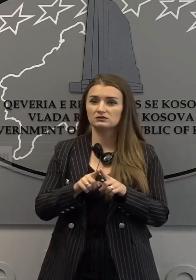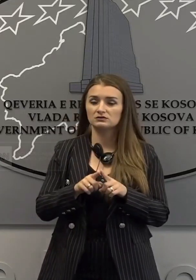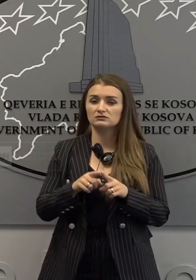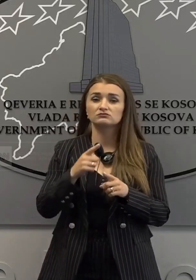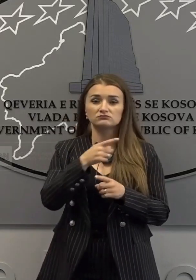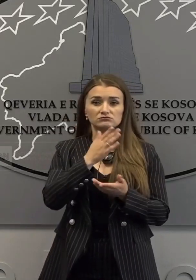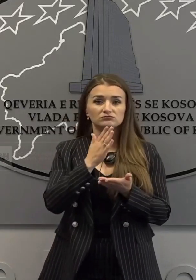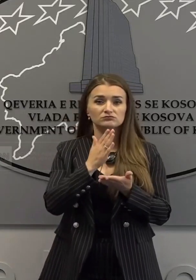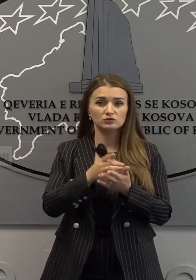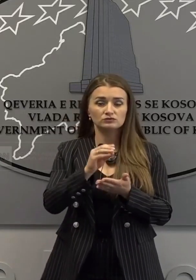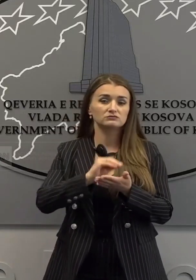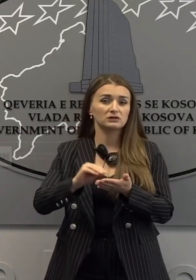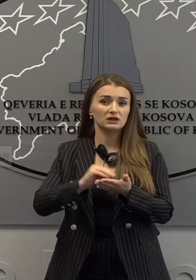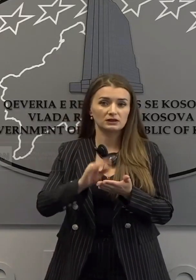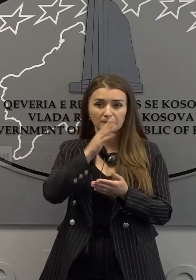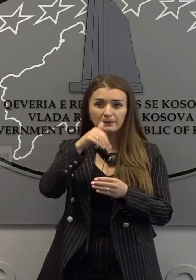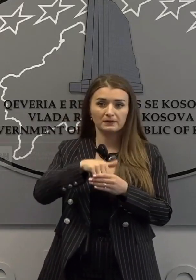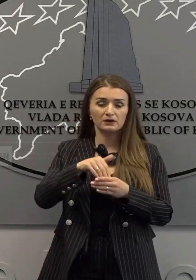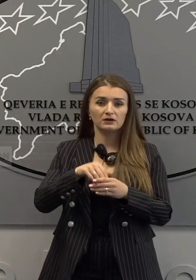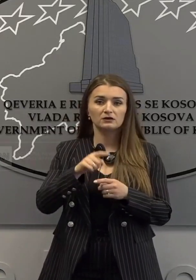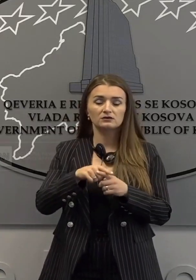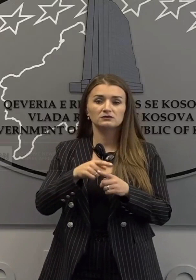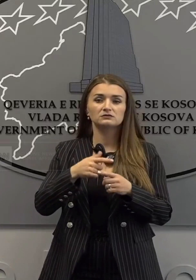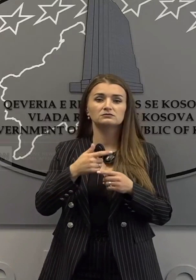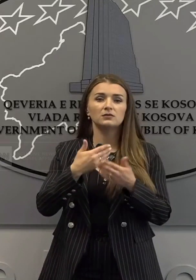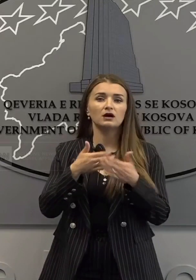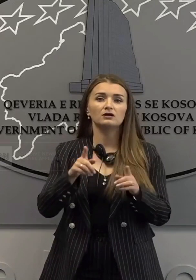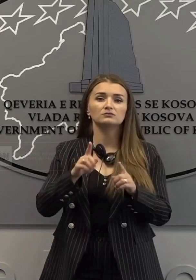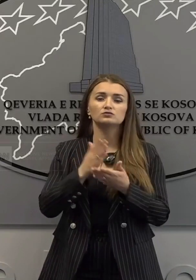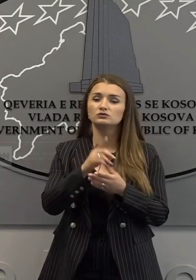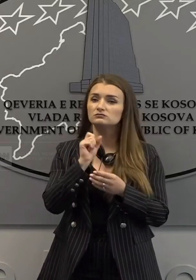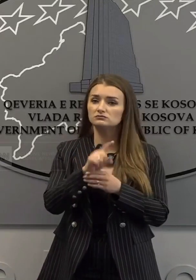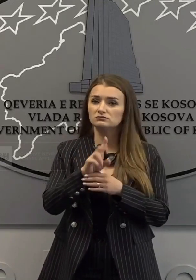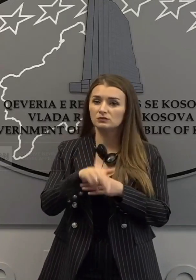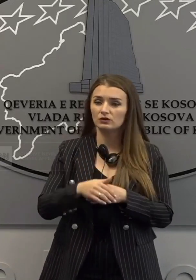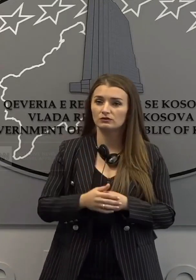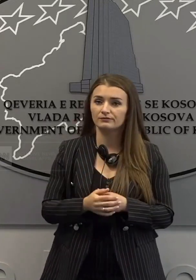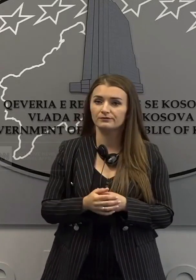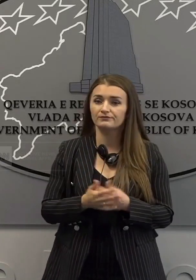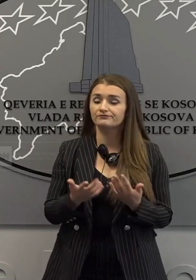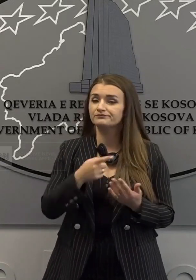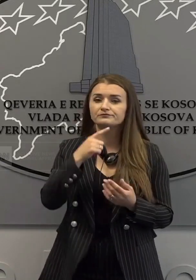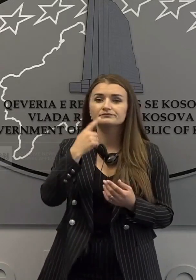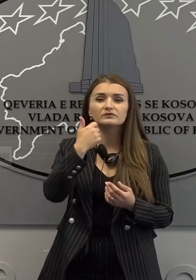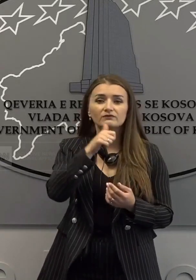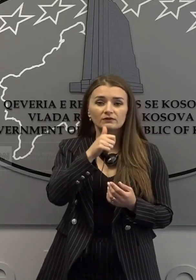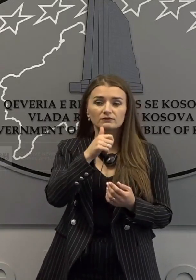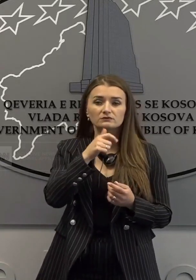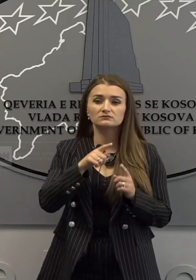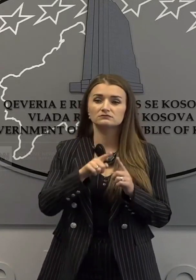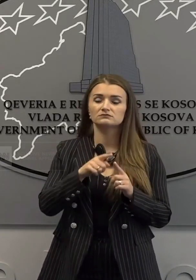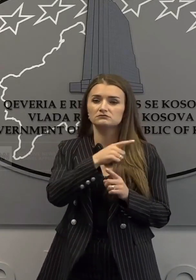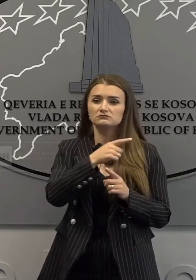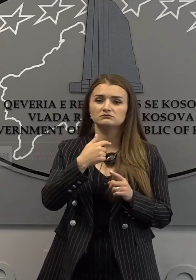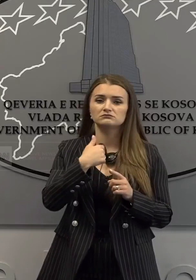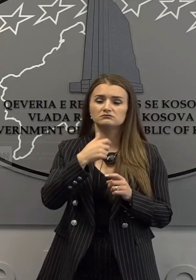ka dorëzuar zotit Makovec të EAS, ku thot që nuk vjen konsiderim edhe e